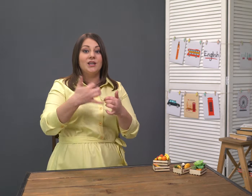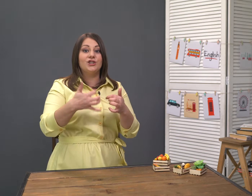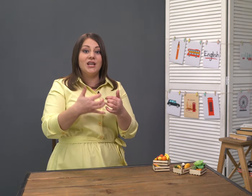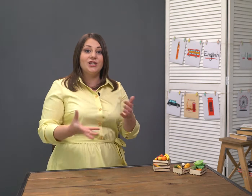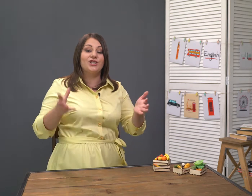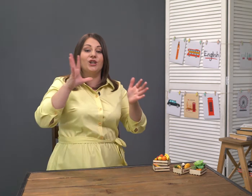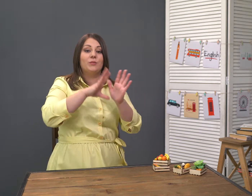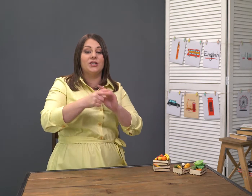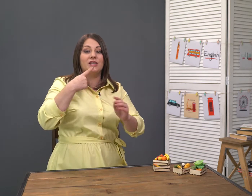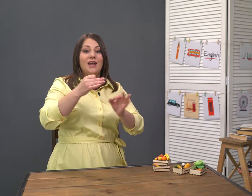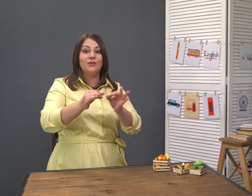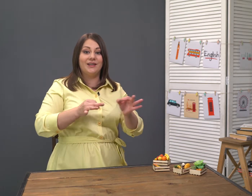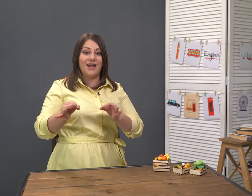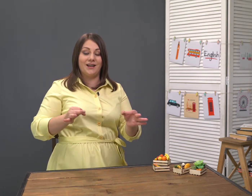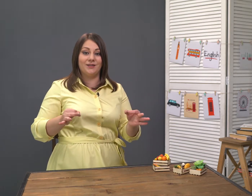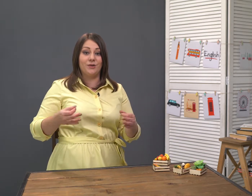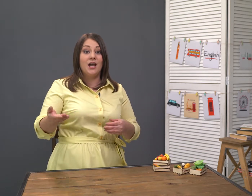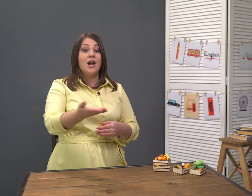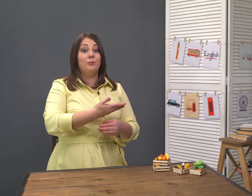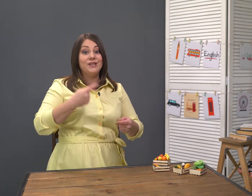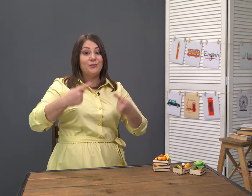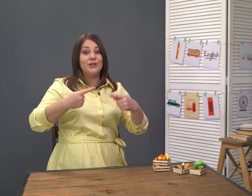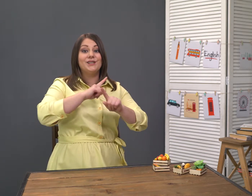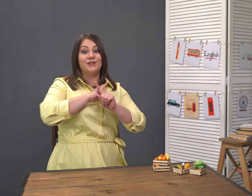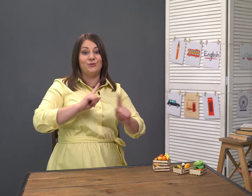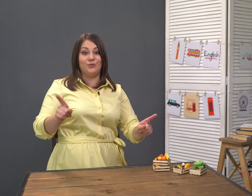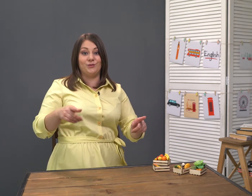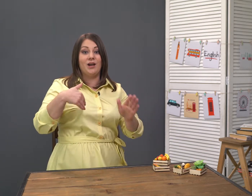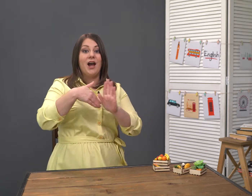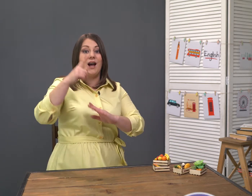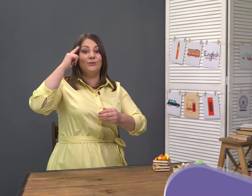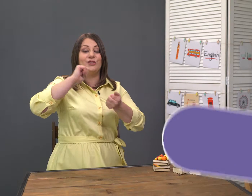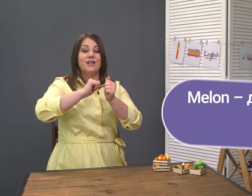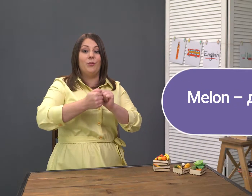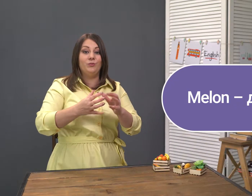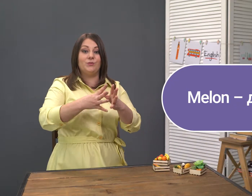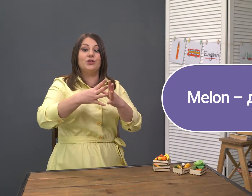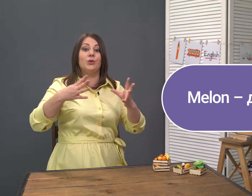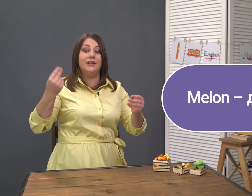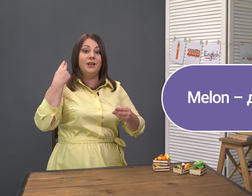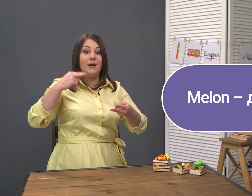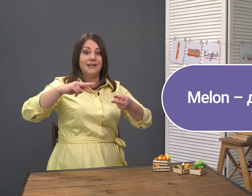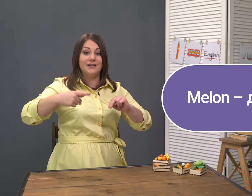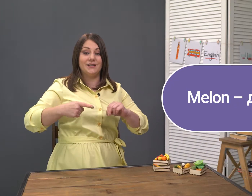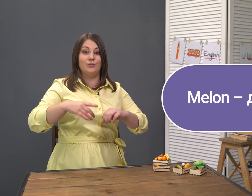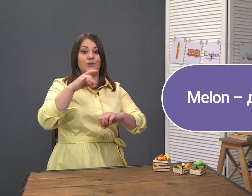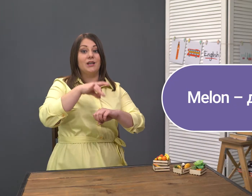Чаще же их причисляют к ягодам. Мы спорить не будем. А лучше запомним, что дыня по-английски будет